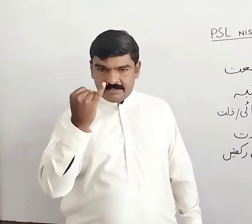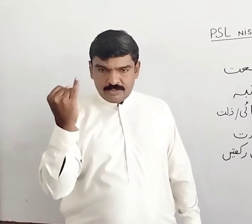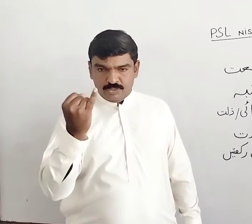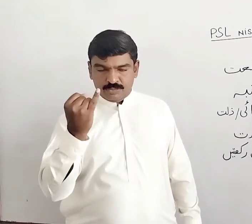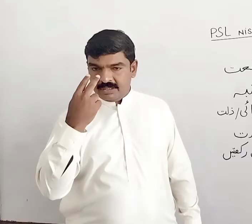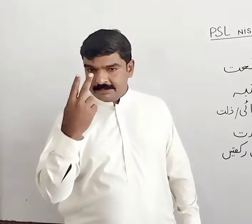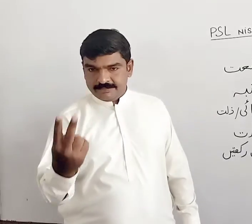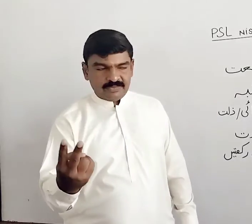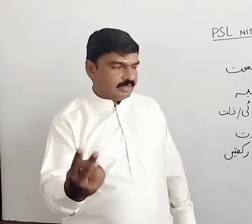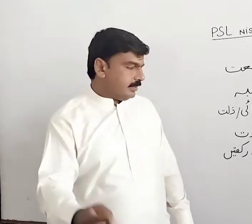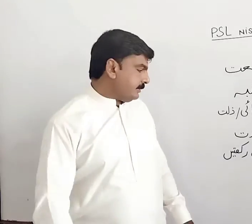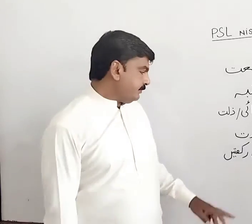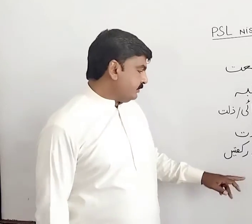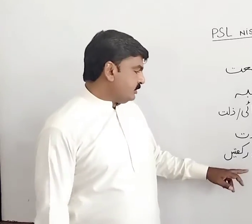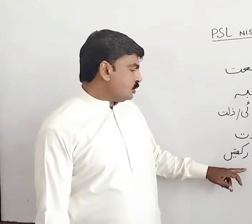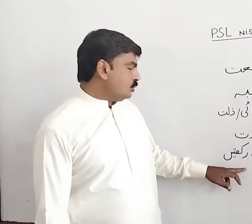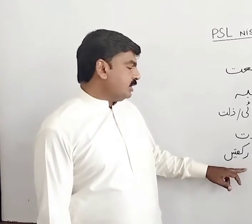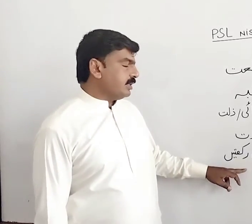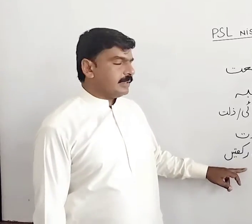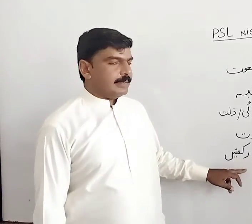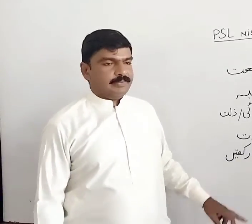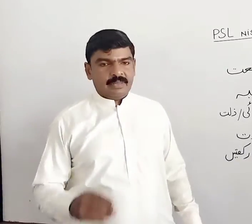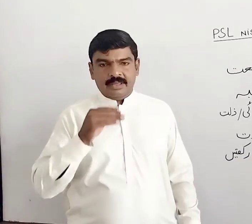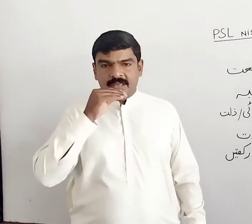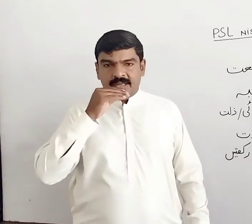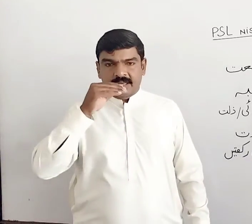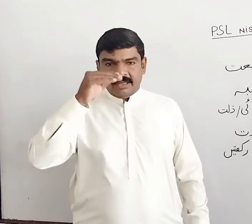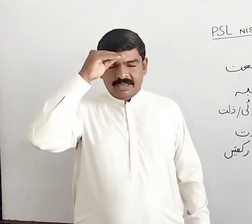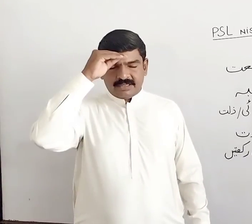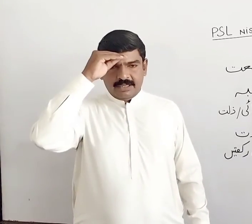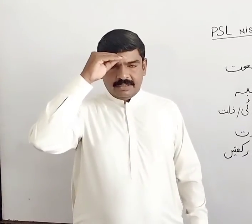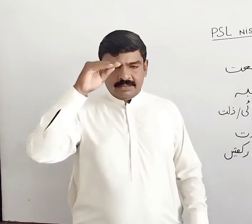जगह घूमना देखना। सुन्नत रखते हैं, नबी का साइन